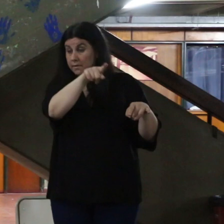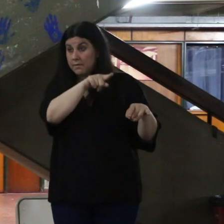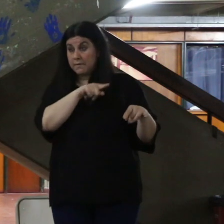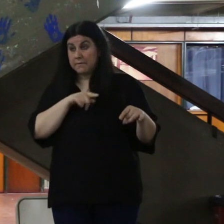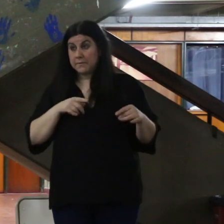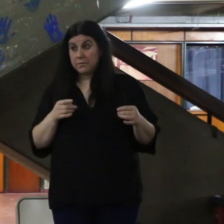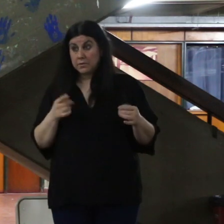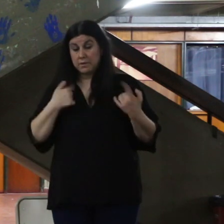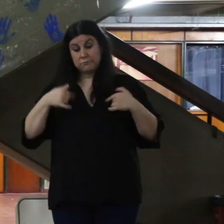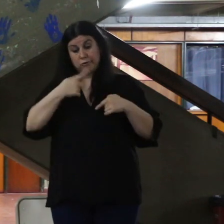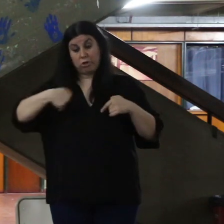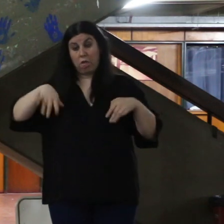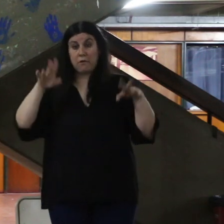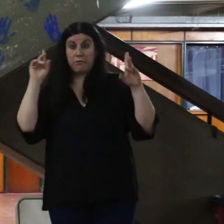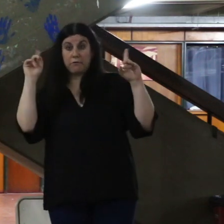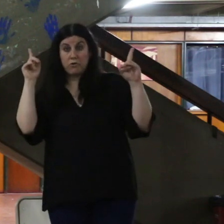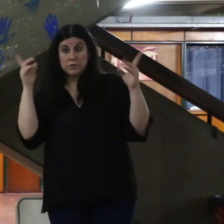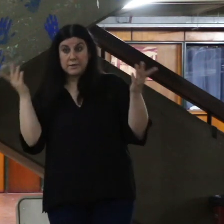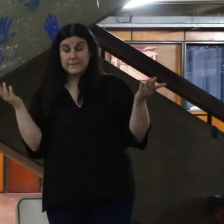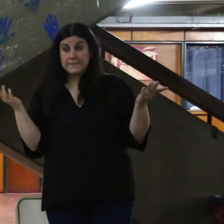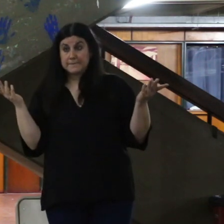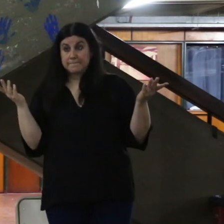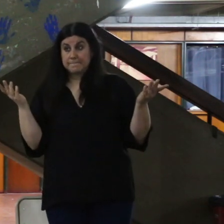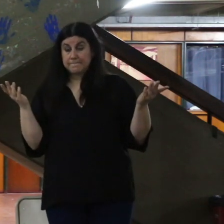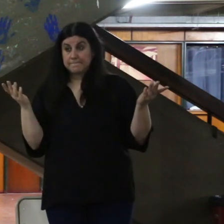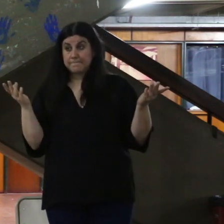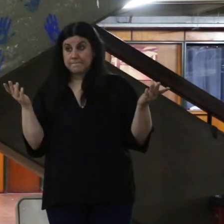y quienes somos docentes o vamos a hacerlo,